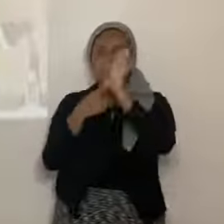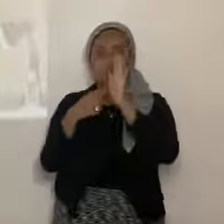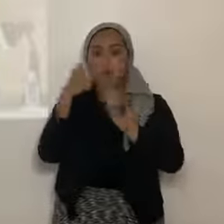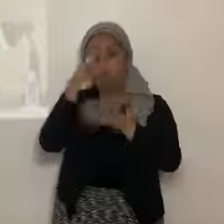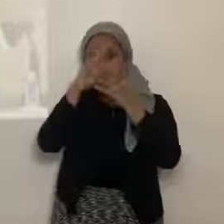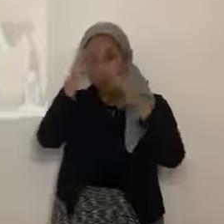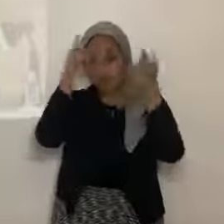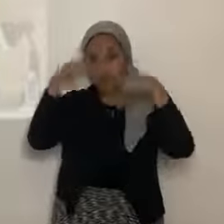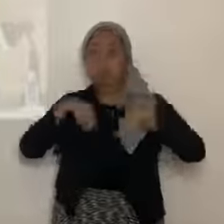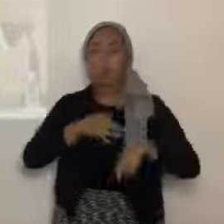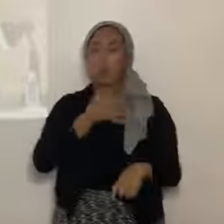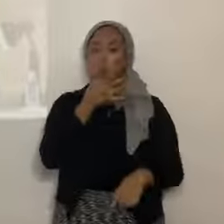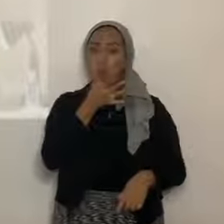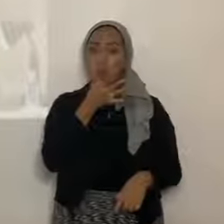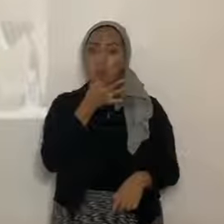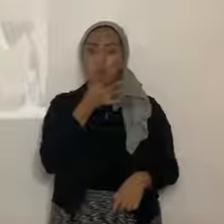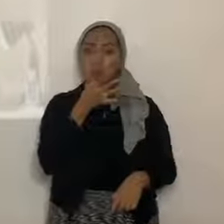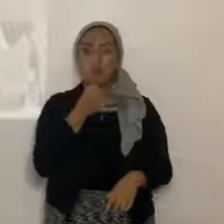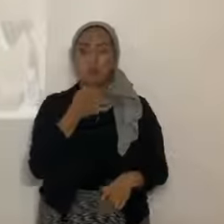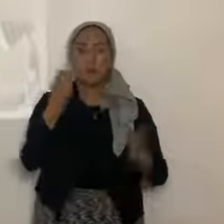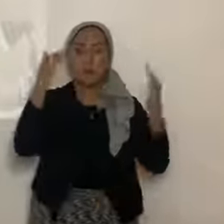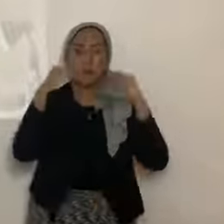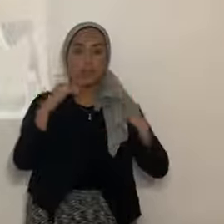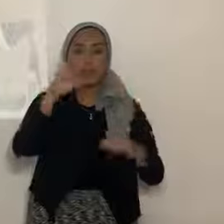viene. Santiago, vamos a Santiago